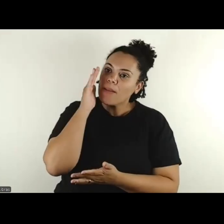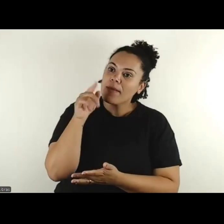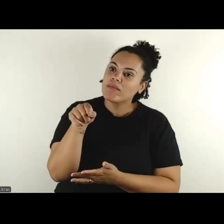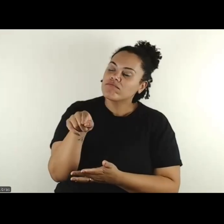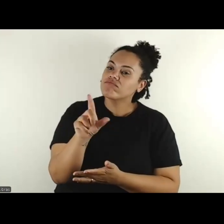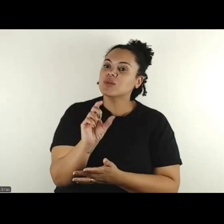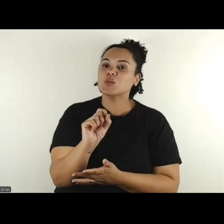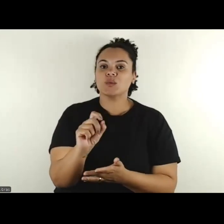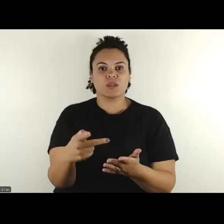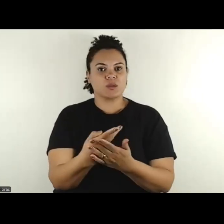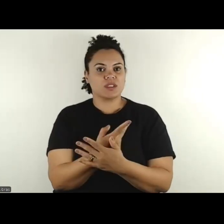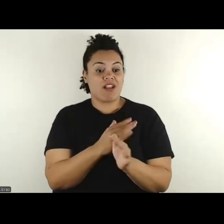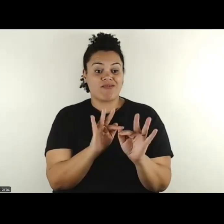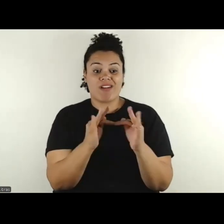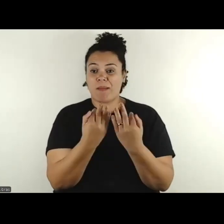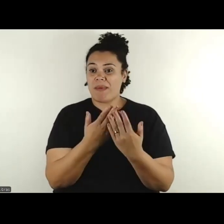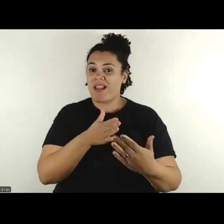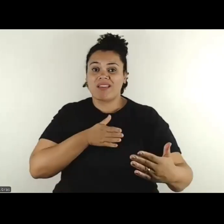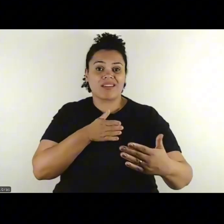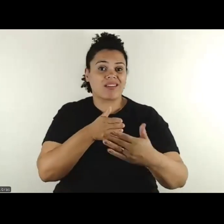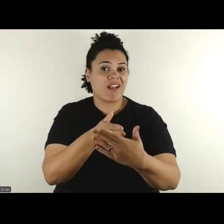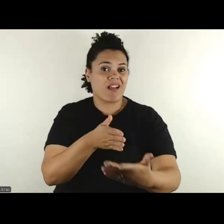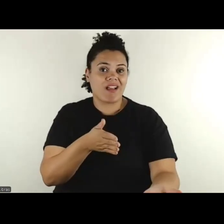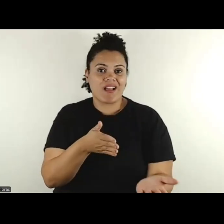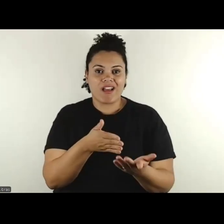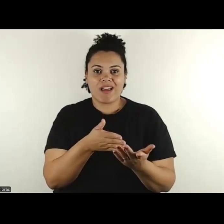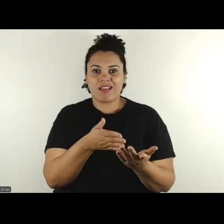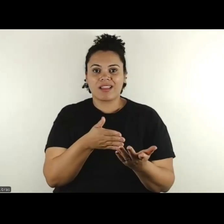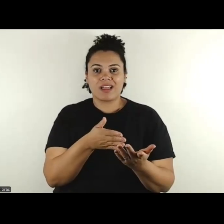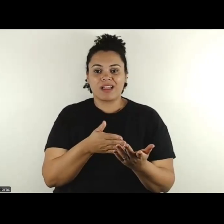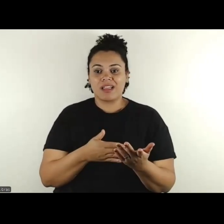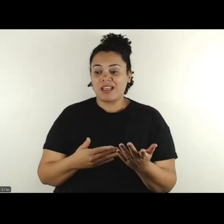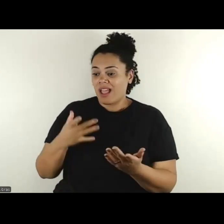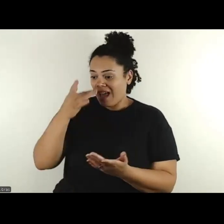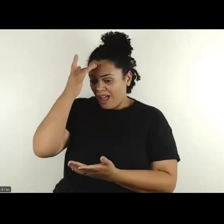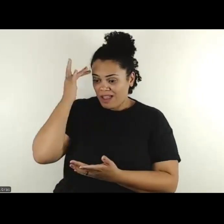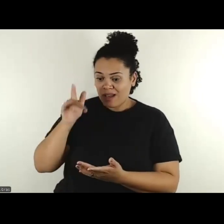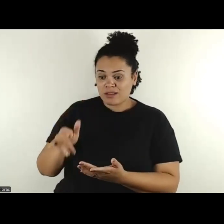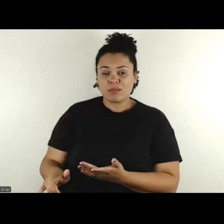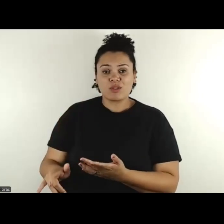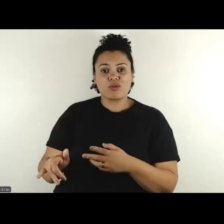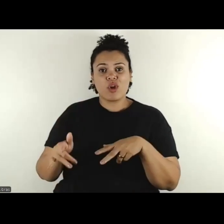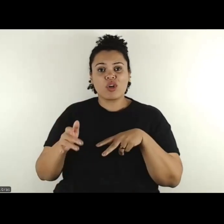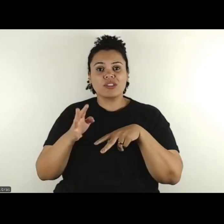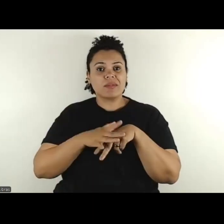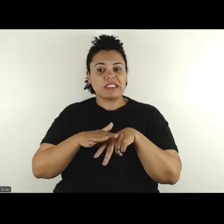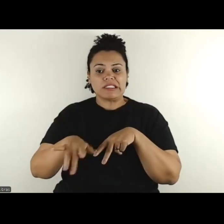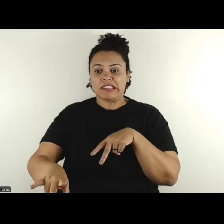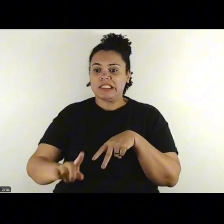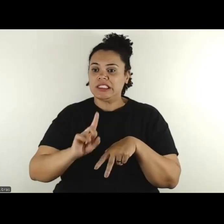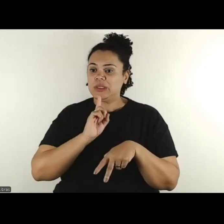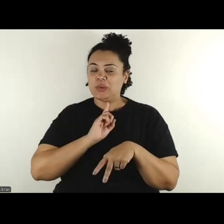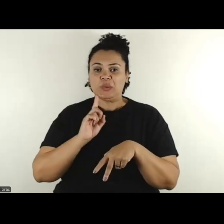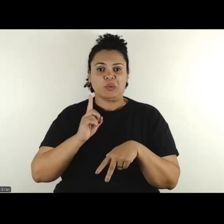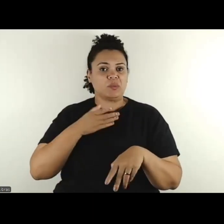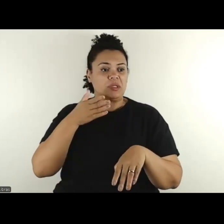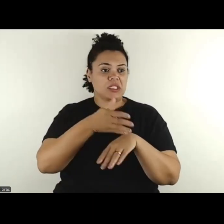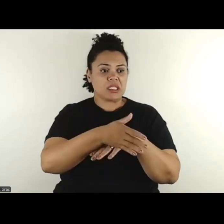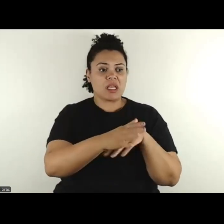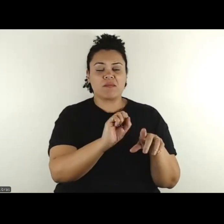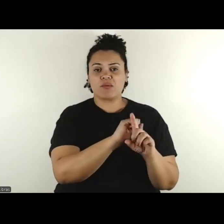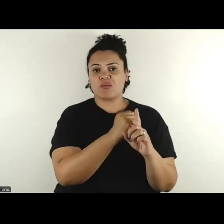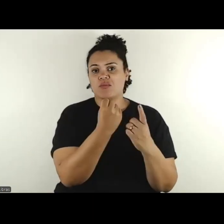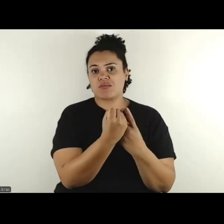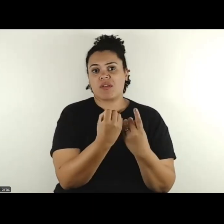né? As famílias não conseguem, os usuários não têm voz, os usuários não frequentam, não participam da vida social, eles ficam